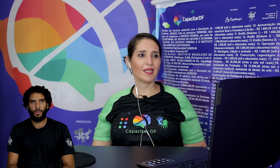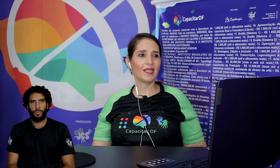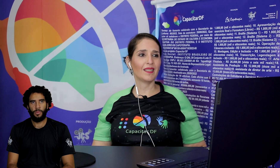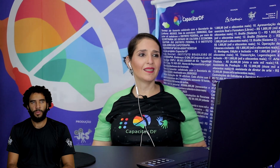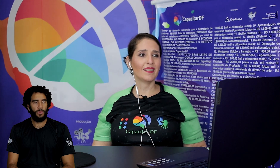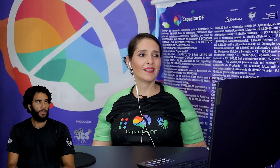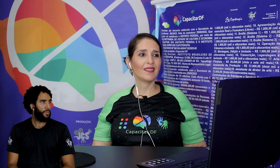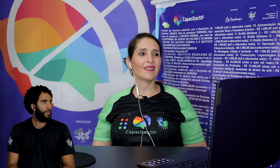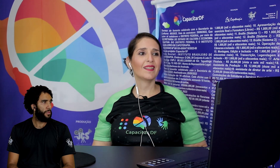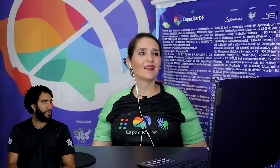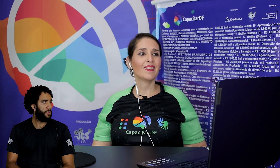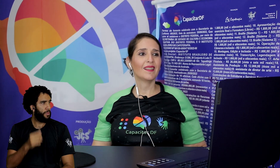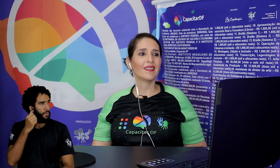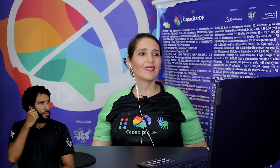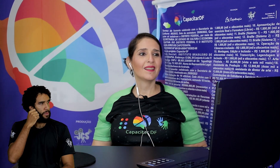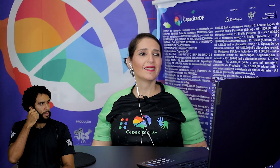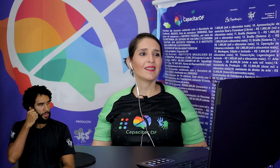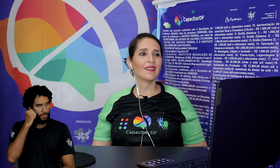Espera aí.